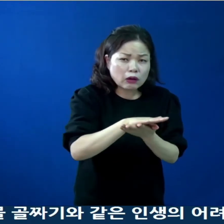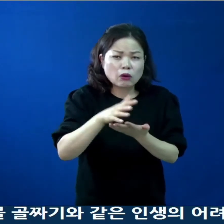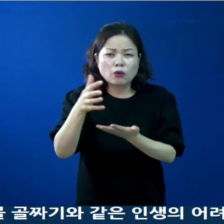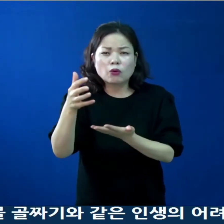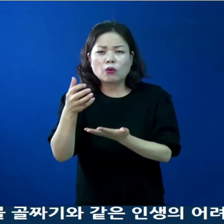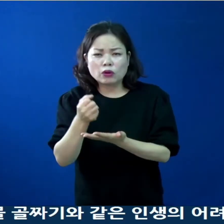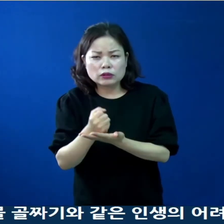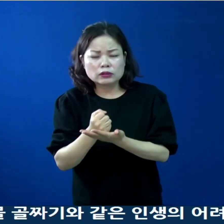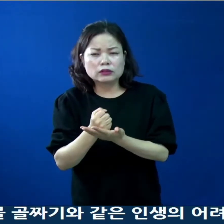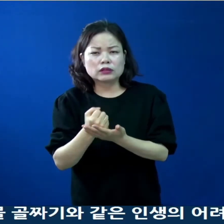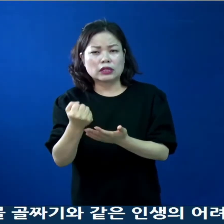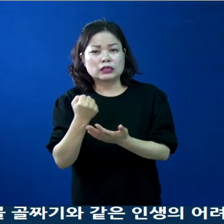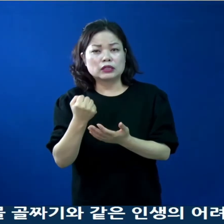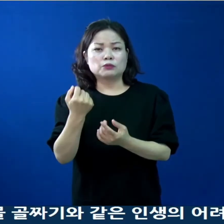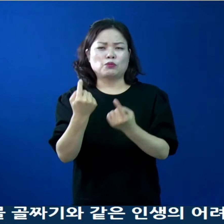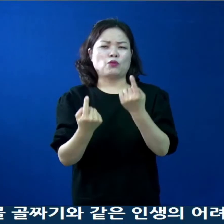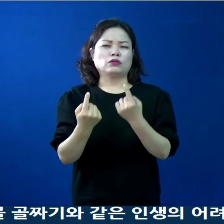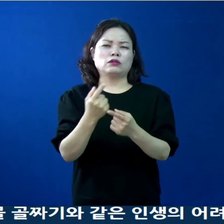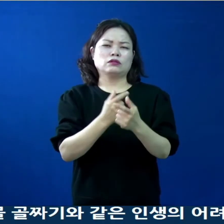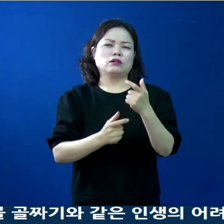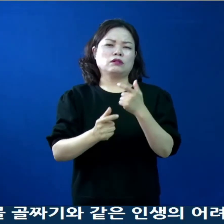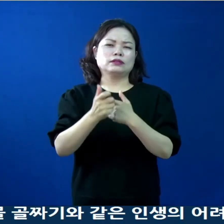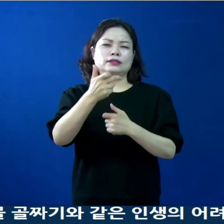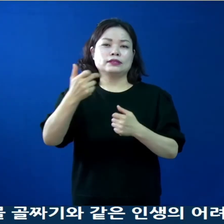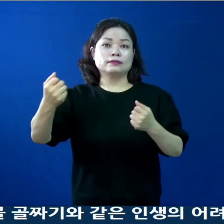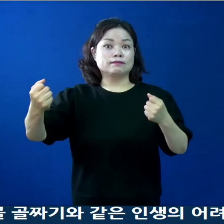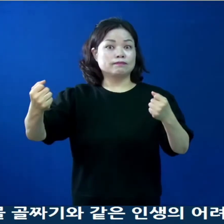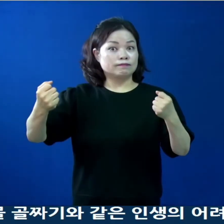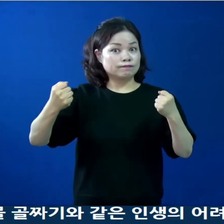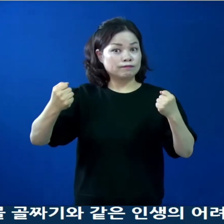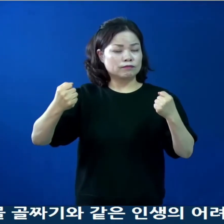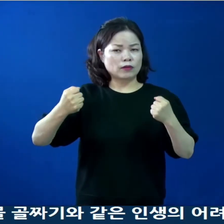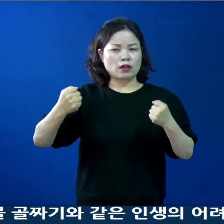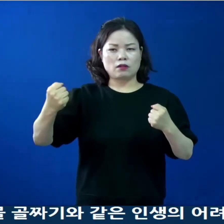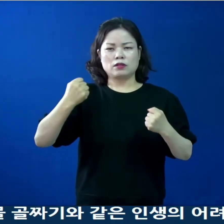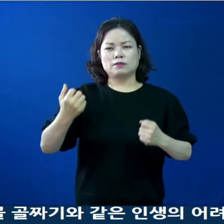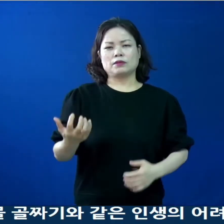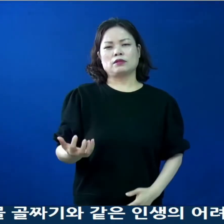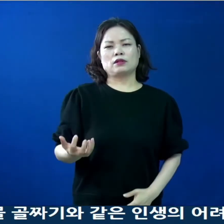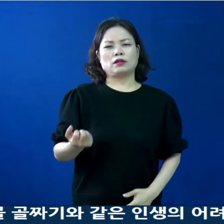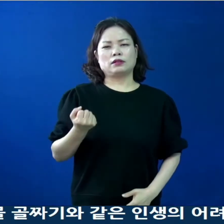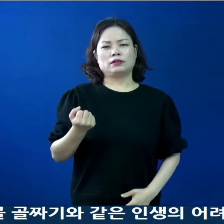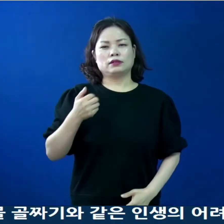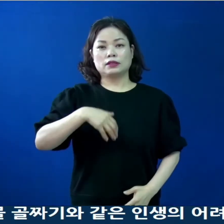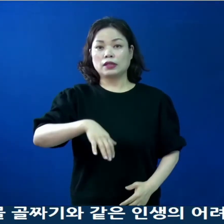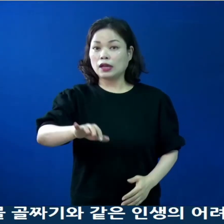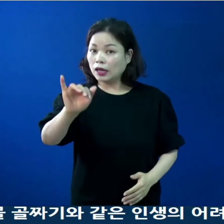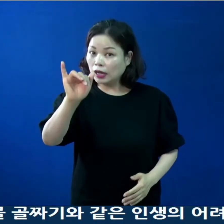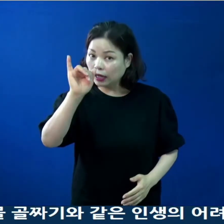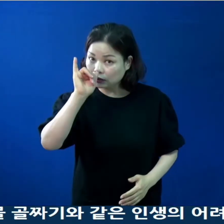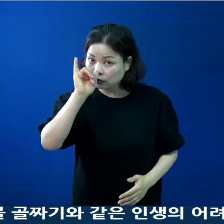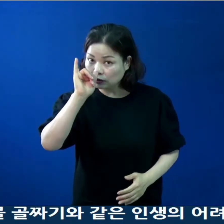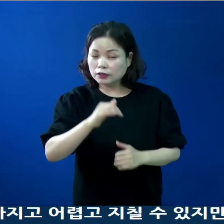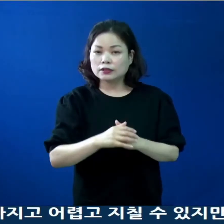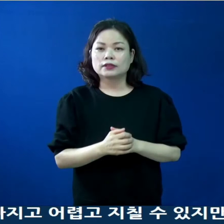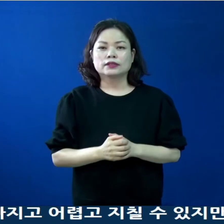원기 회복보다도 훨씬 더 큰 힘과 활력을 얻어서 나갈 수 있다는 것입니다. 이것이 바로